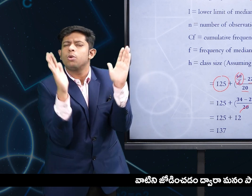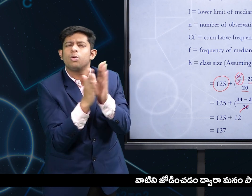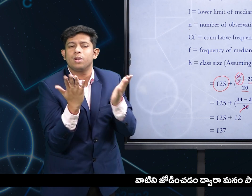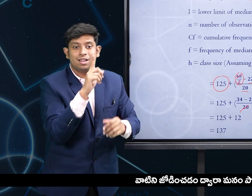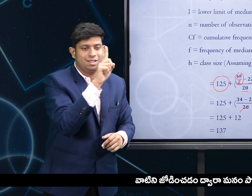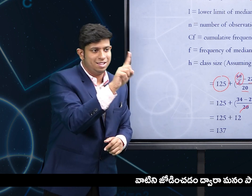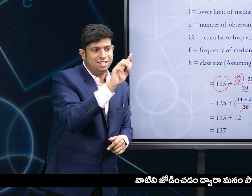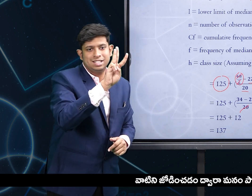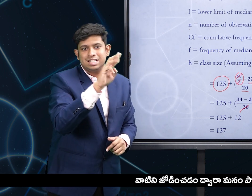137.